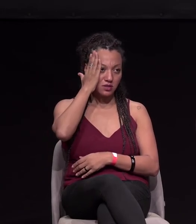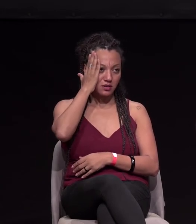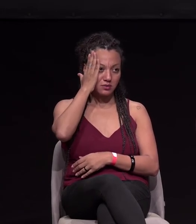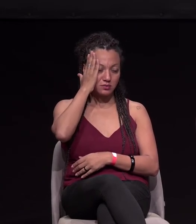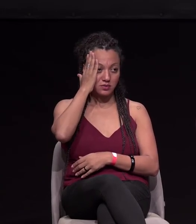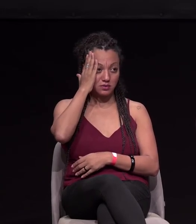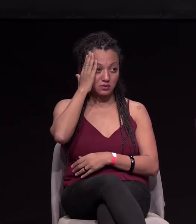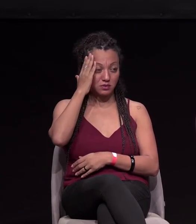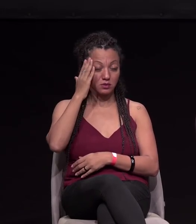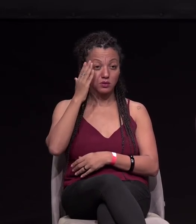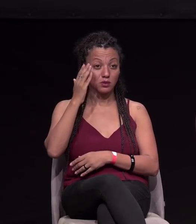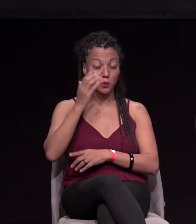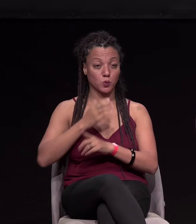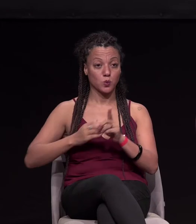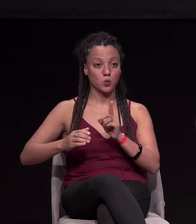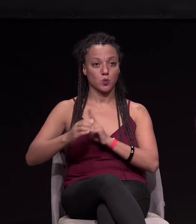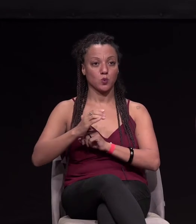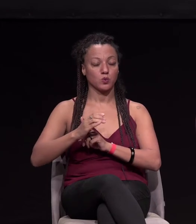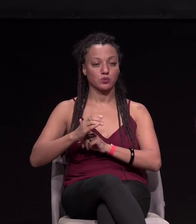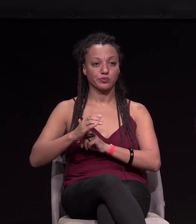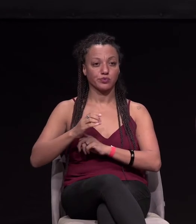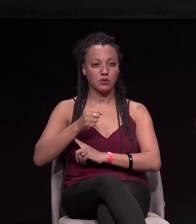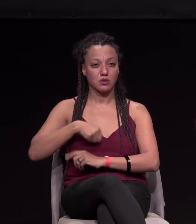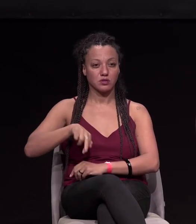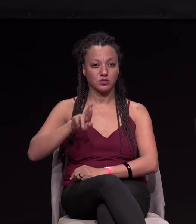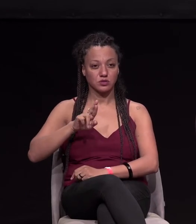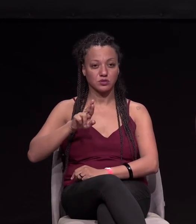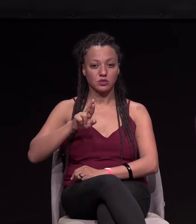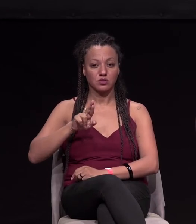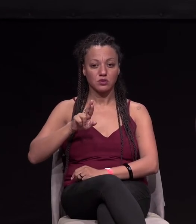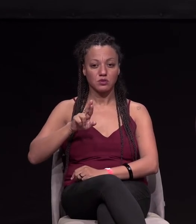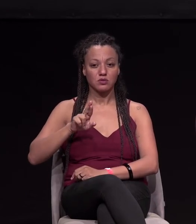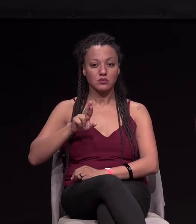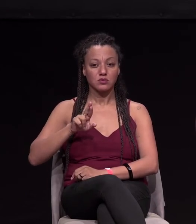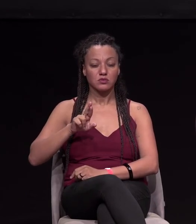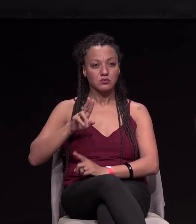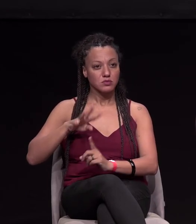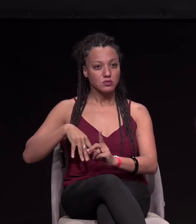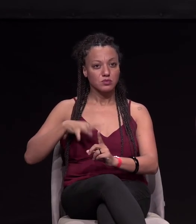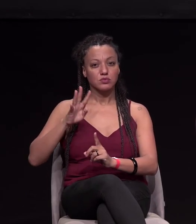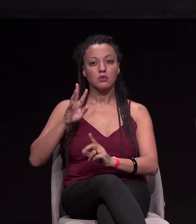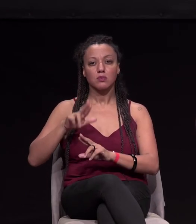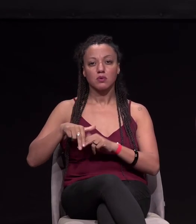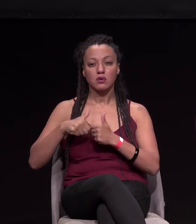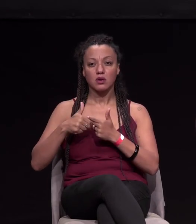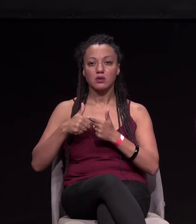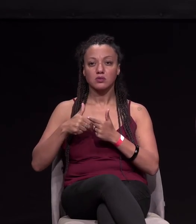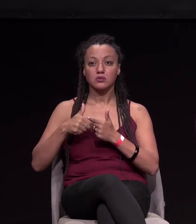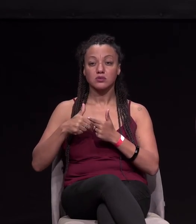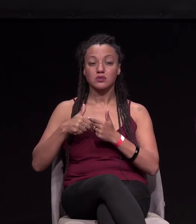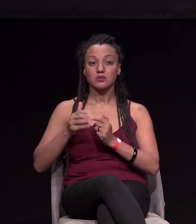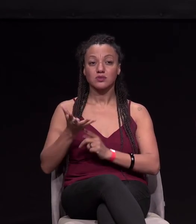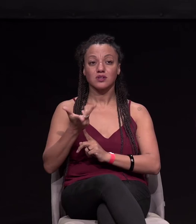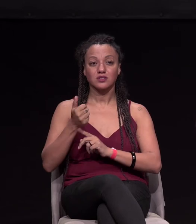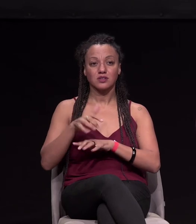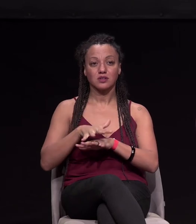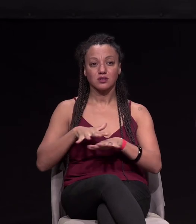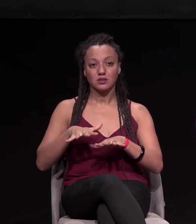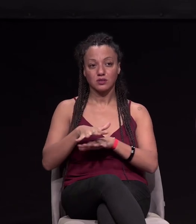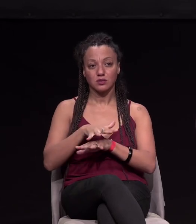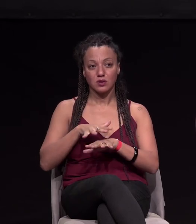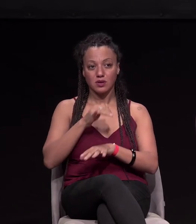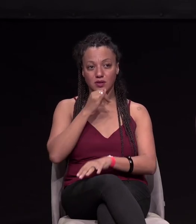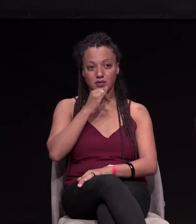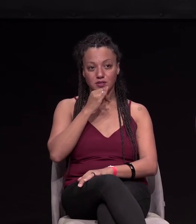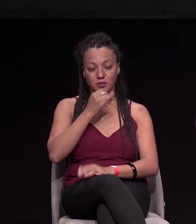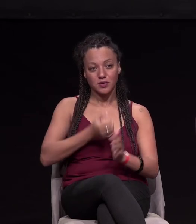culto ele é do desses artistas bem dentro desses artistas rituais né que vão fazer